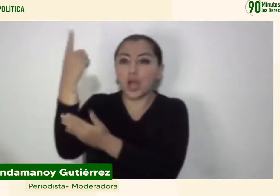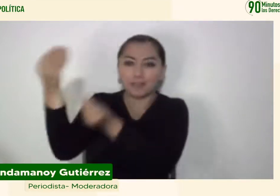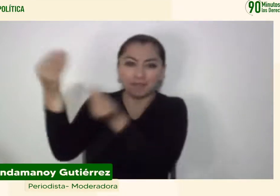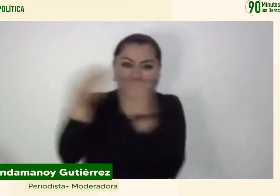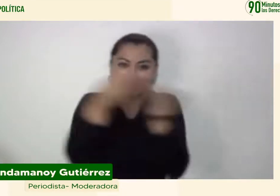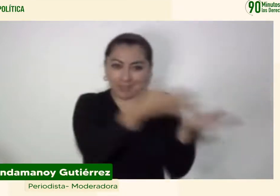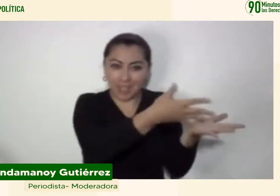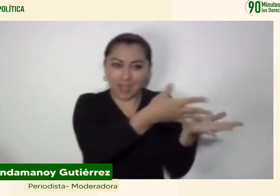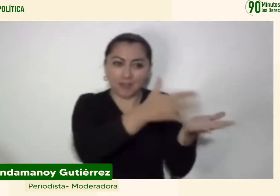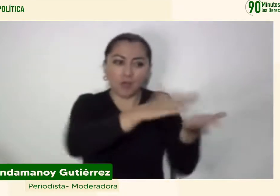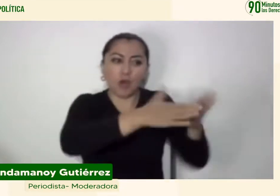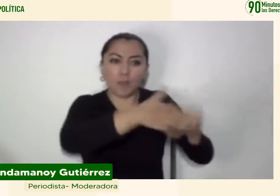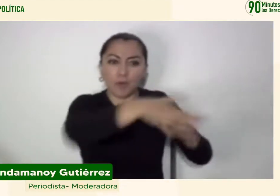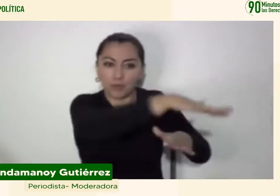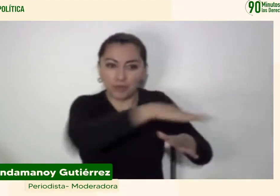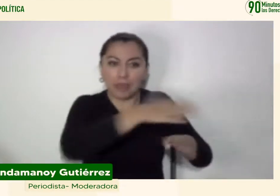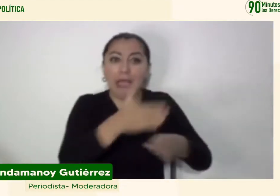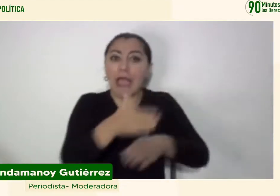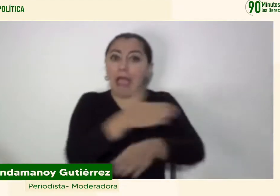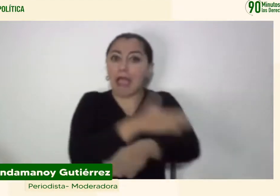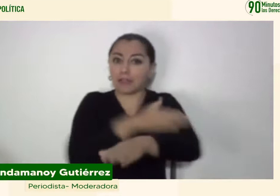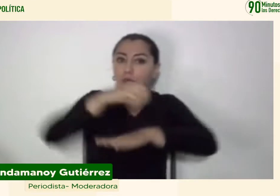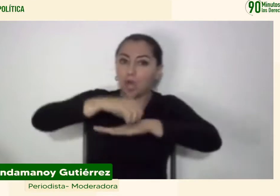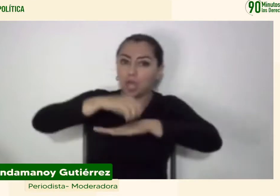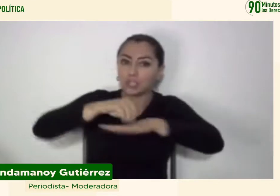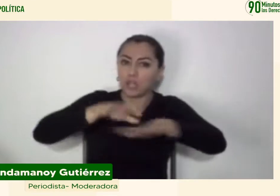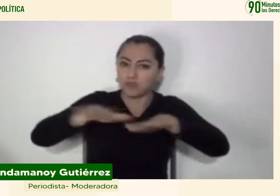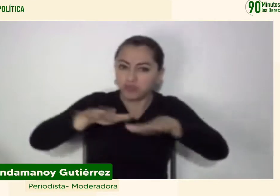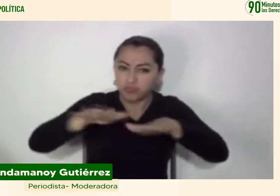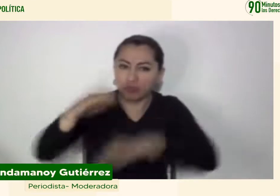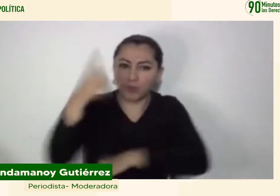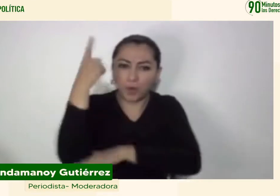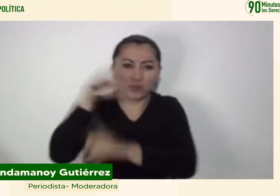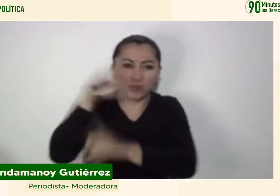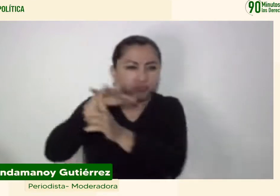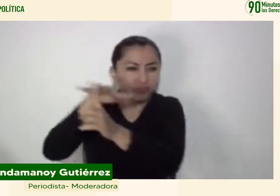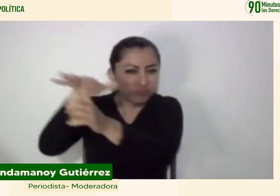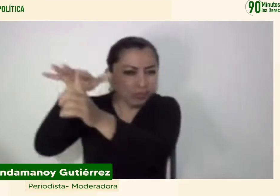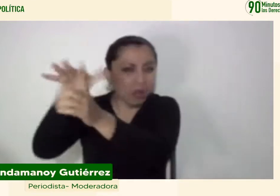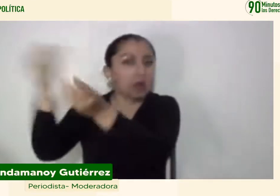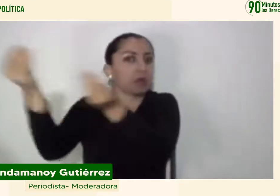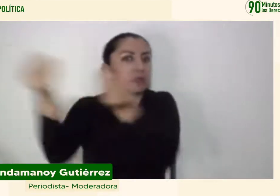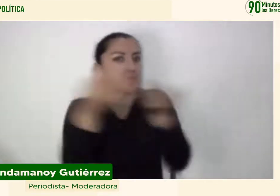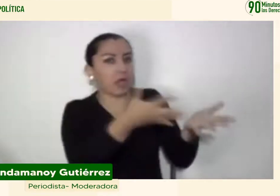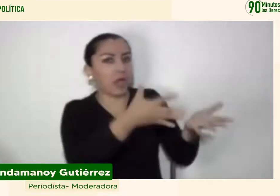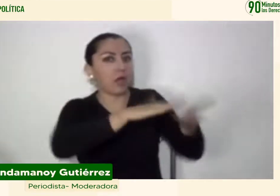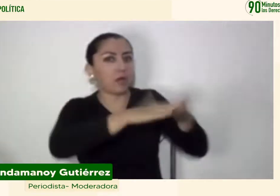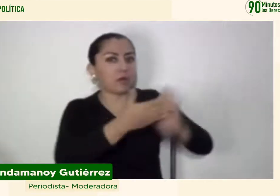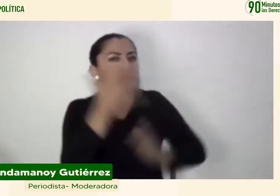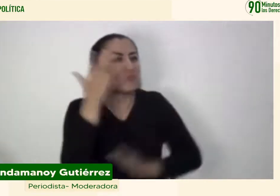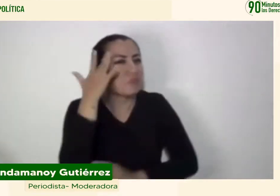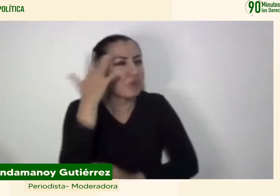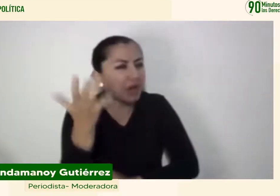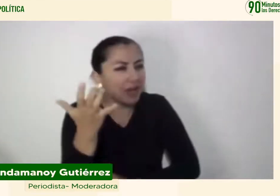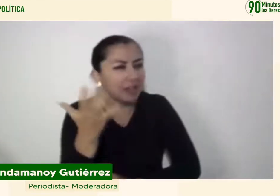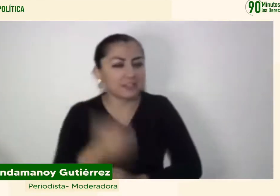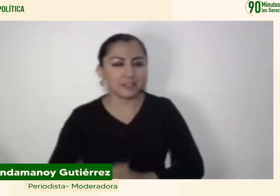política pero sabemos que desde lo político hay algunas garantías y